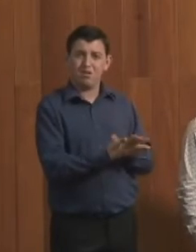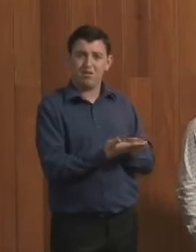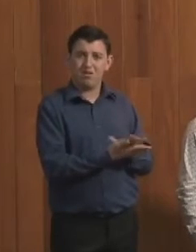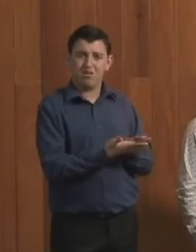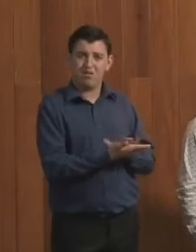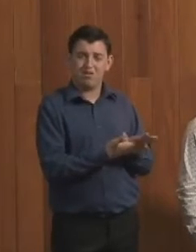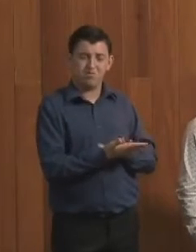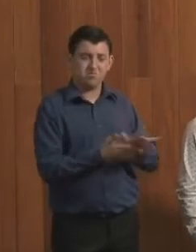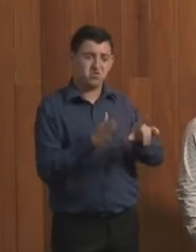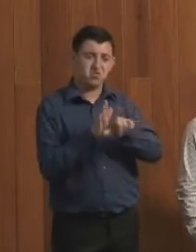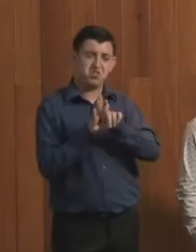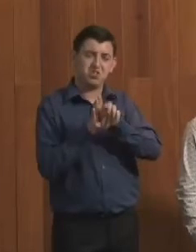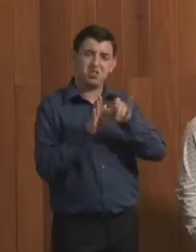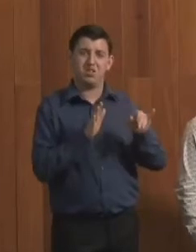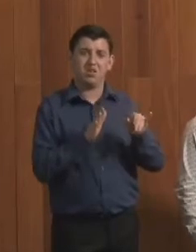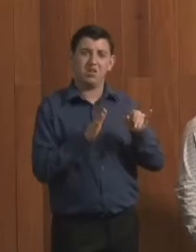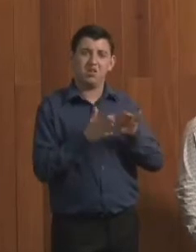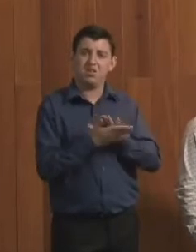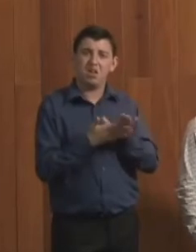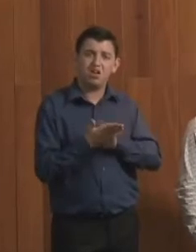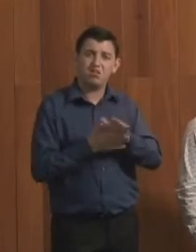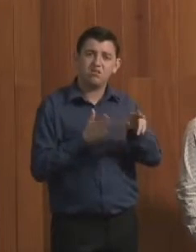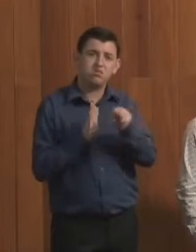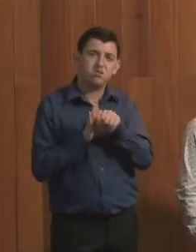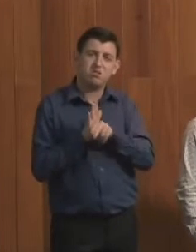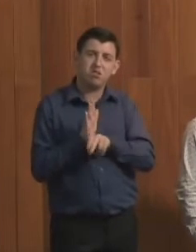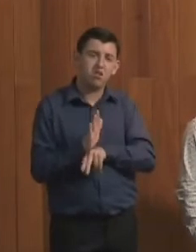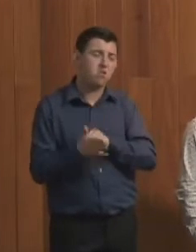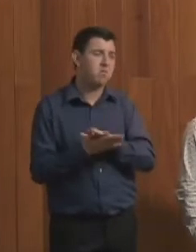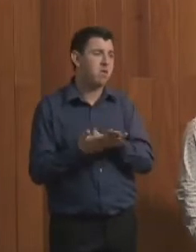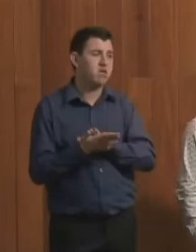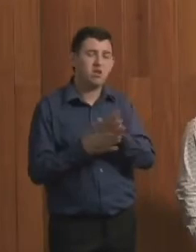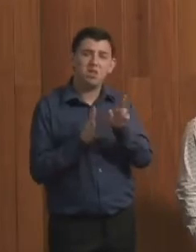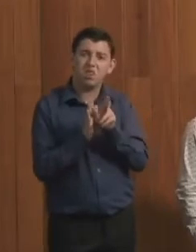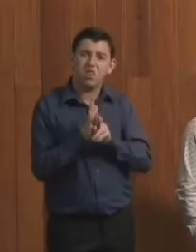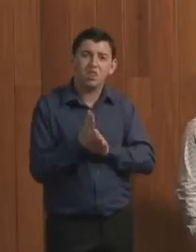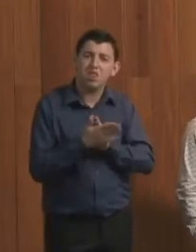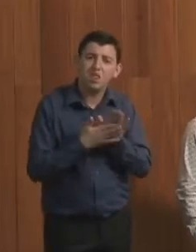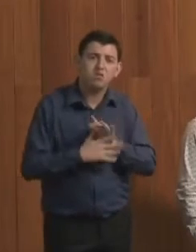nenhuma legislação, nenhuma normativa, né, que